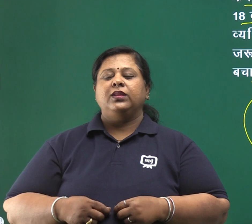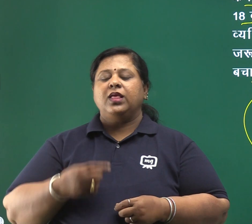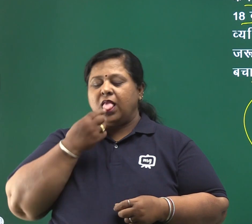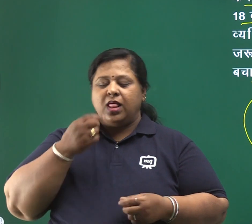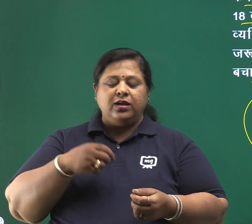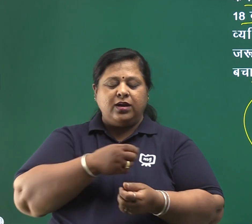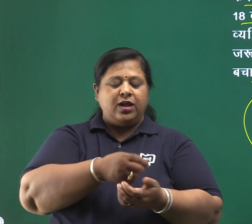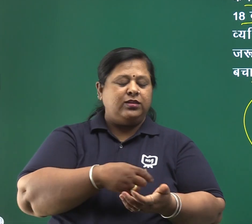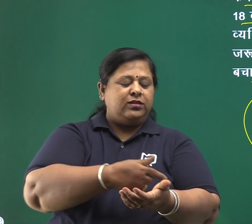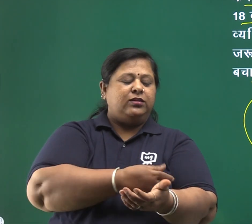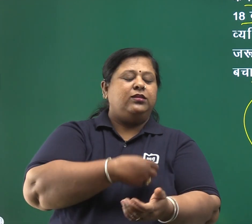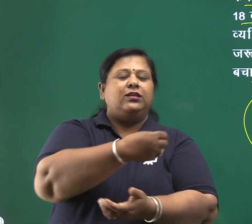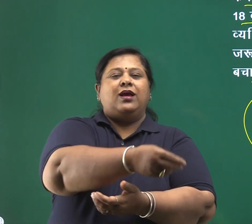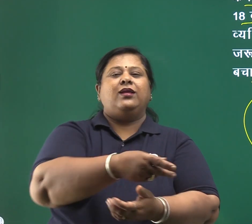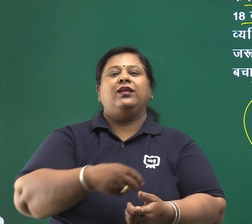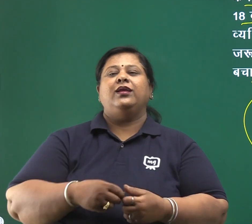रक्तदान करके